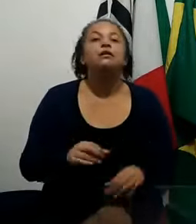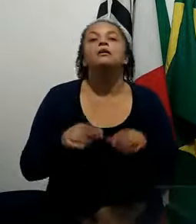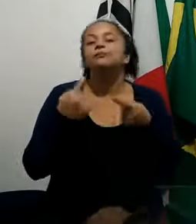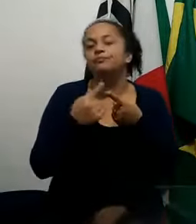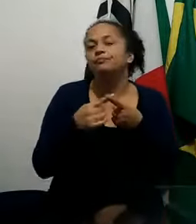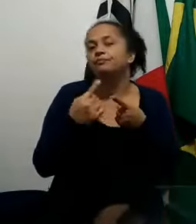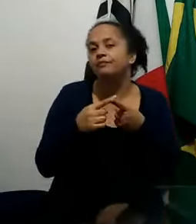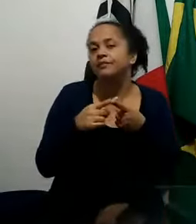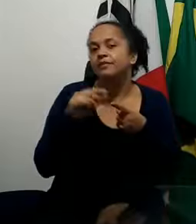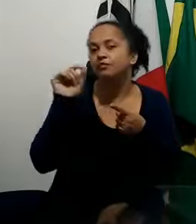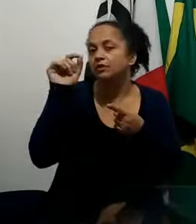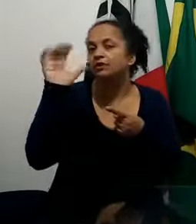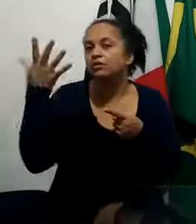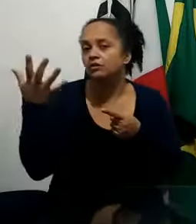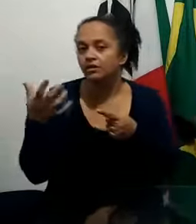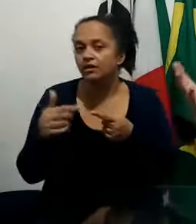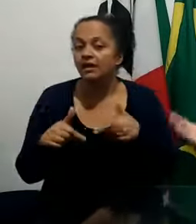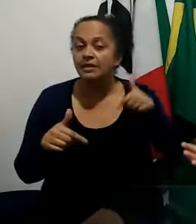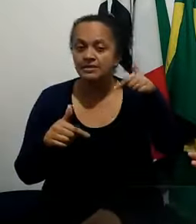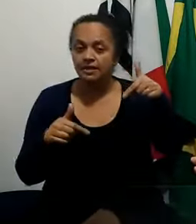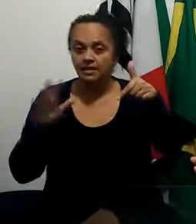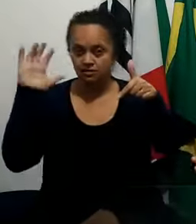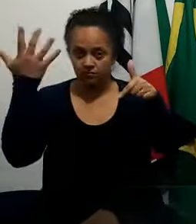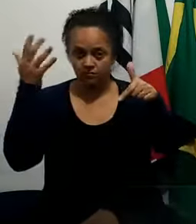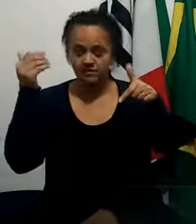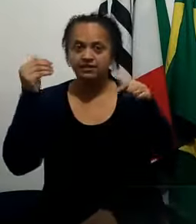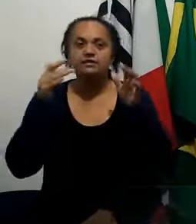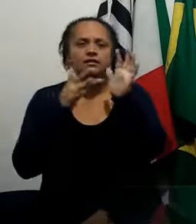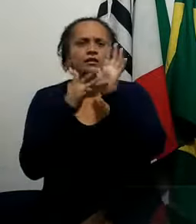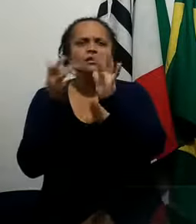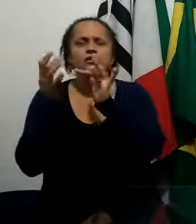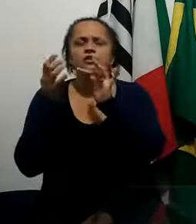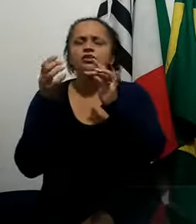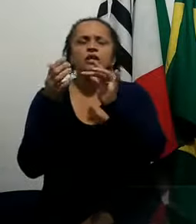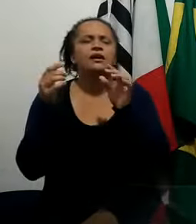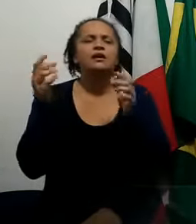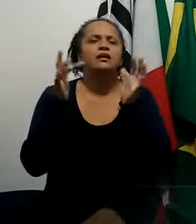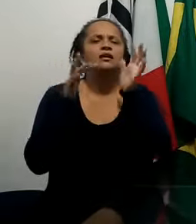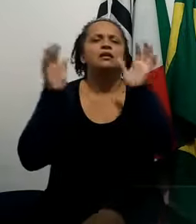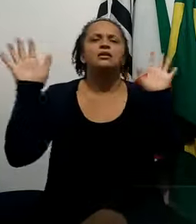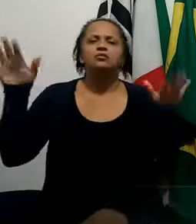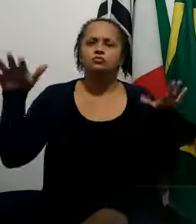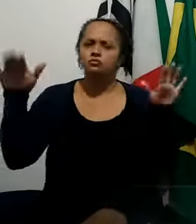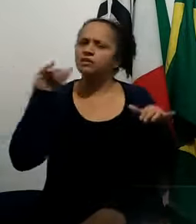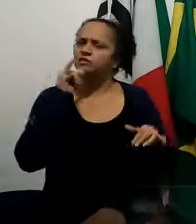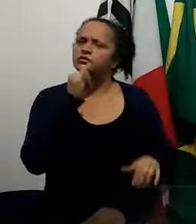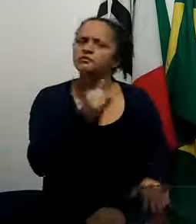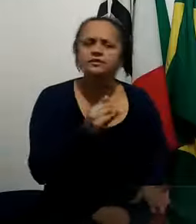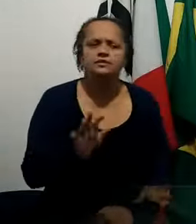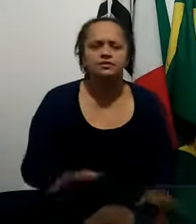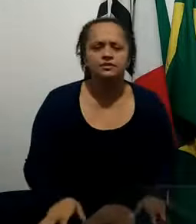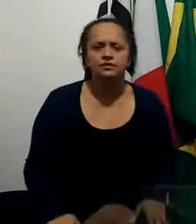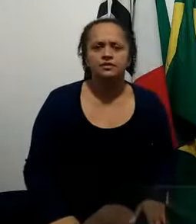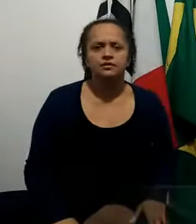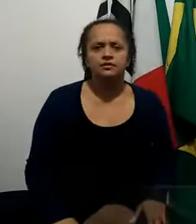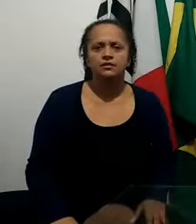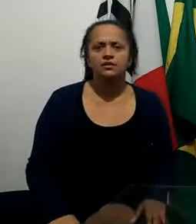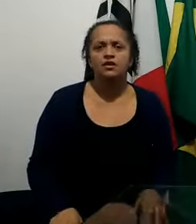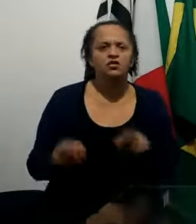7ª trombeta. Grandes vozes dizendo: o reino passou a ser do